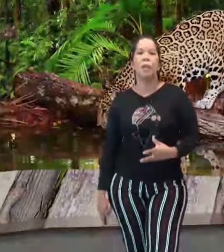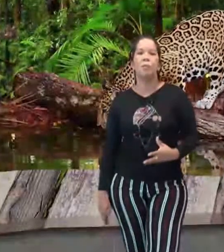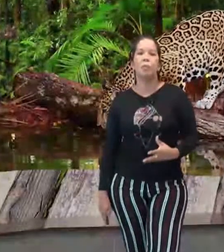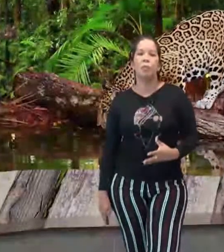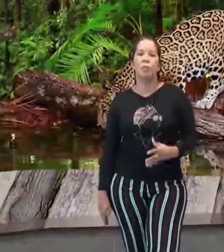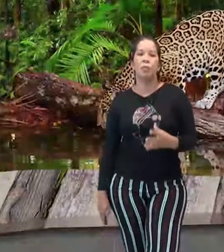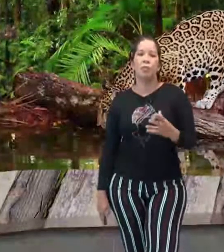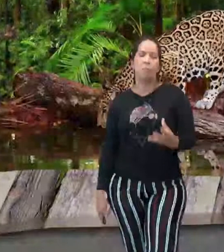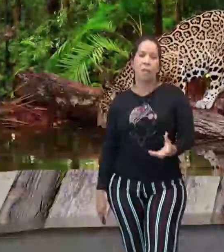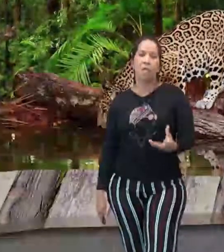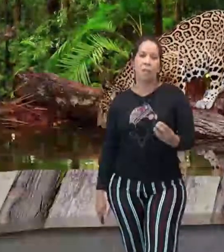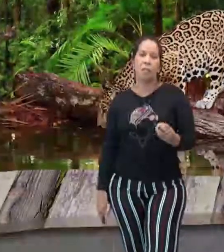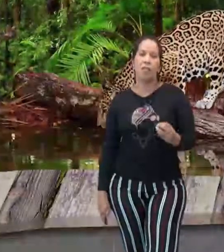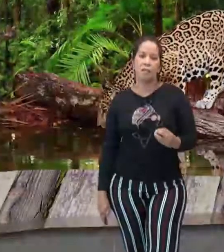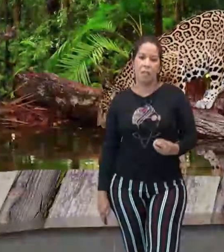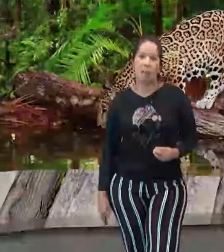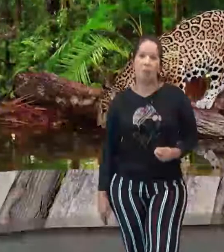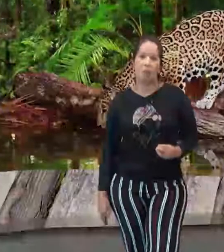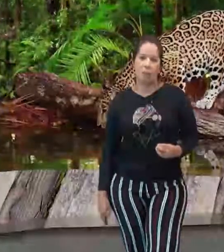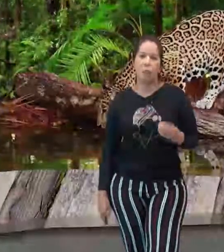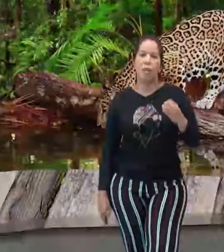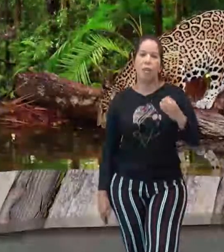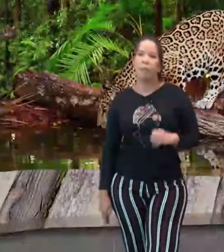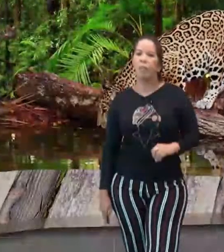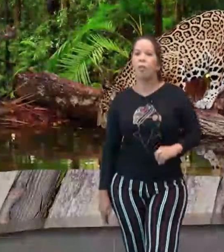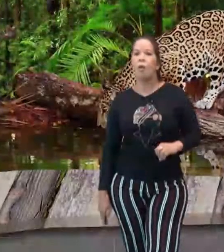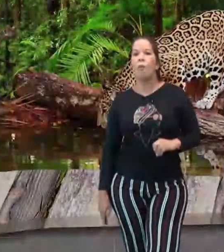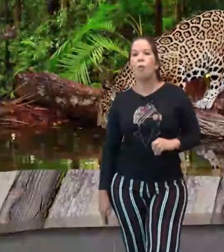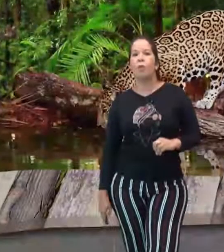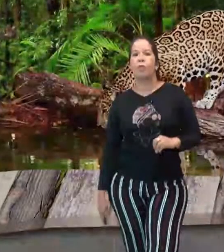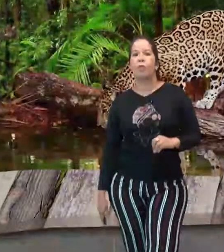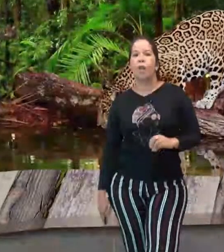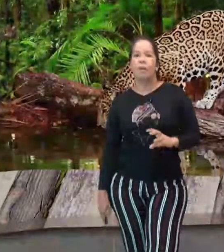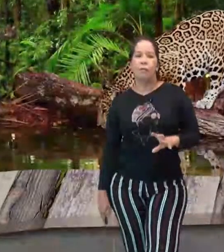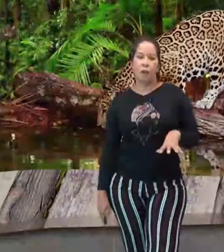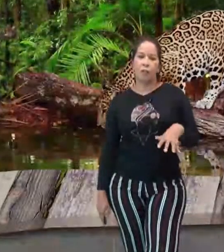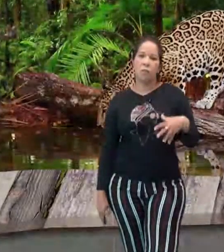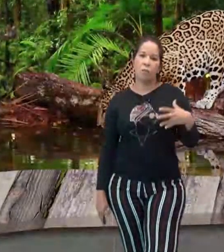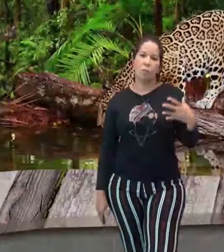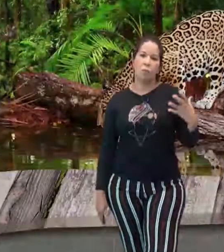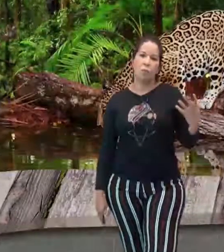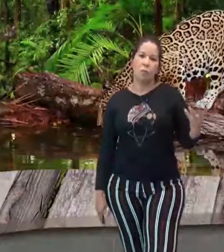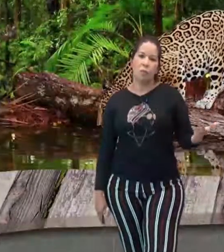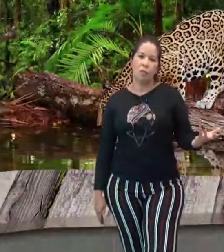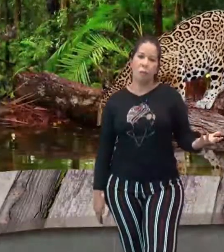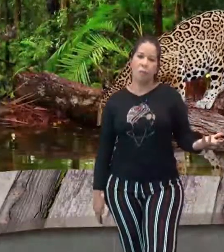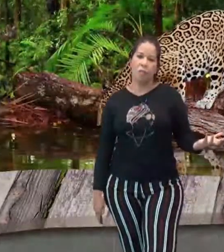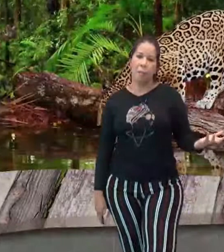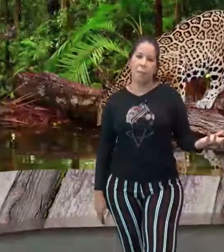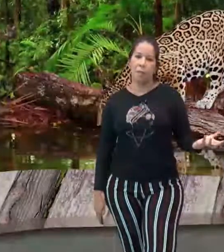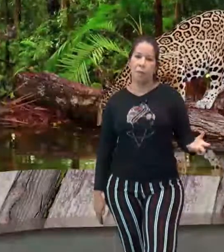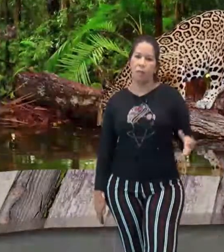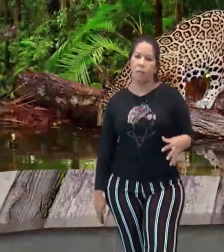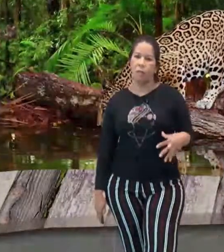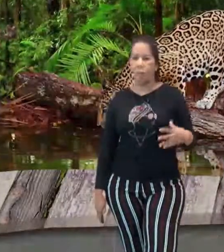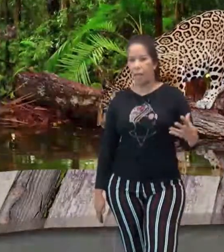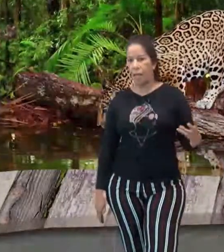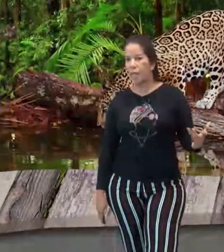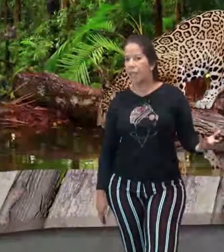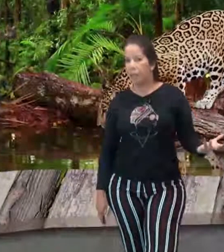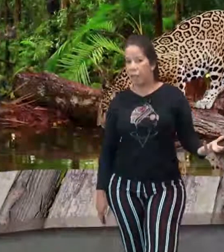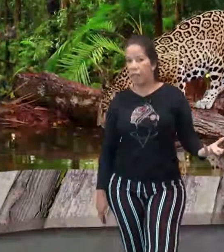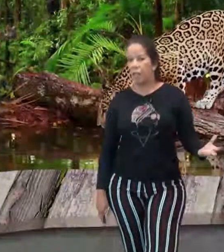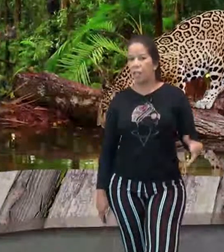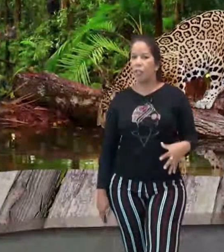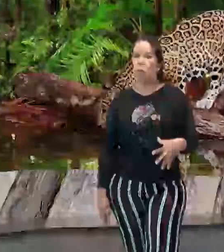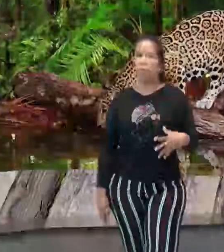sistema reprodutor nós também temos a atuação desses hormônios. Fora que nós temos outros hormônios que vão estar participando aí